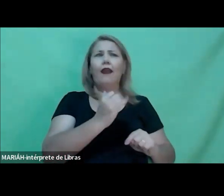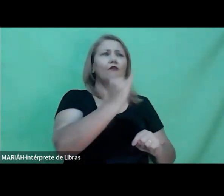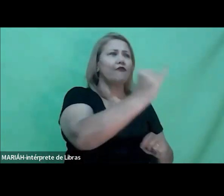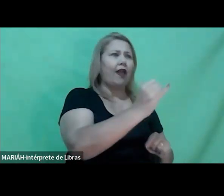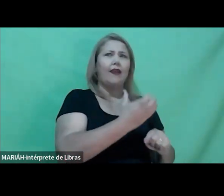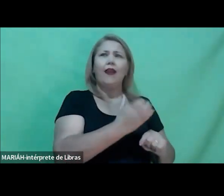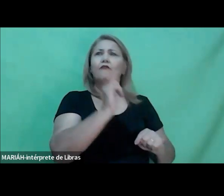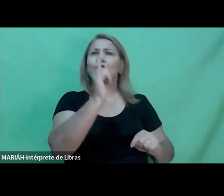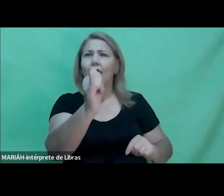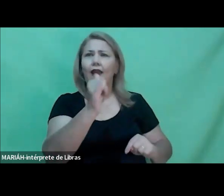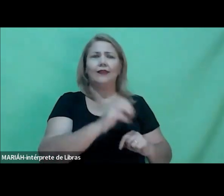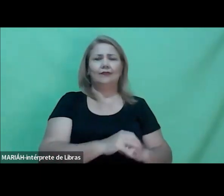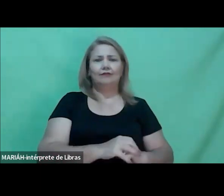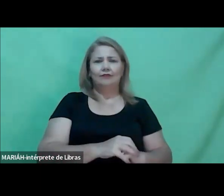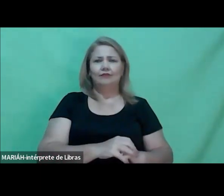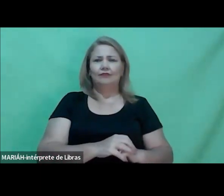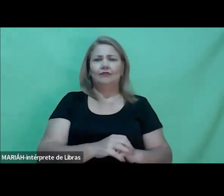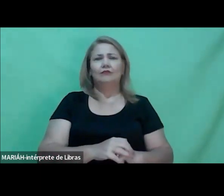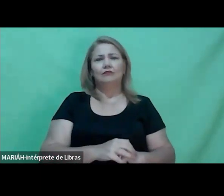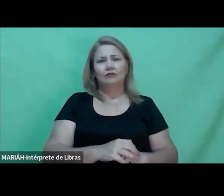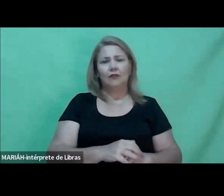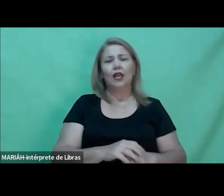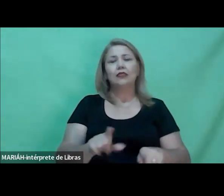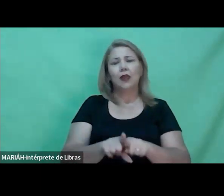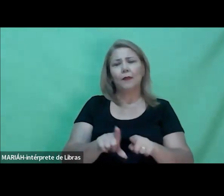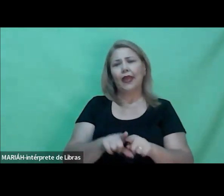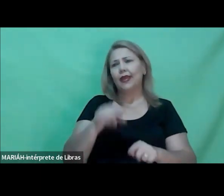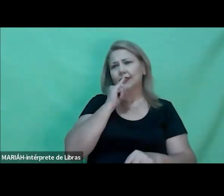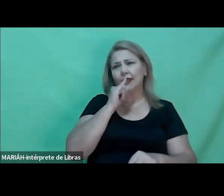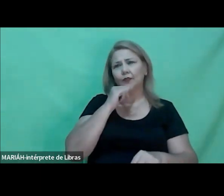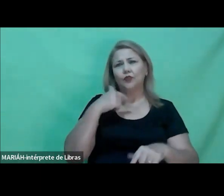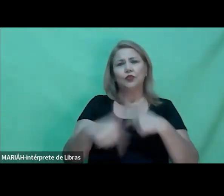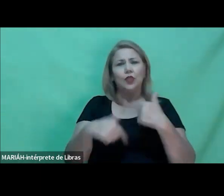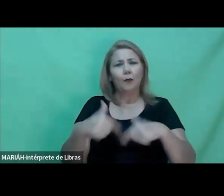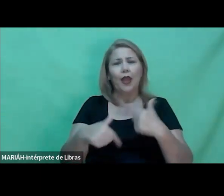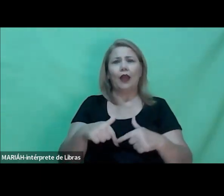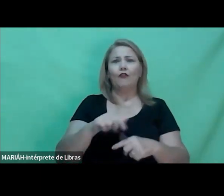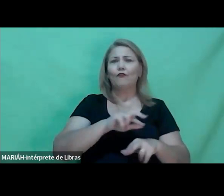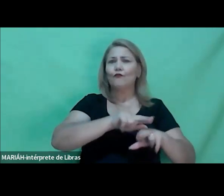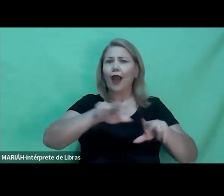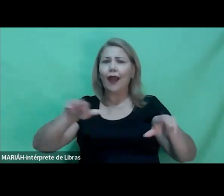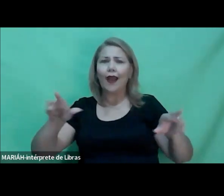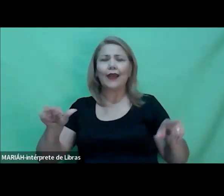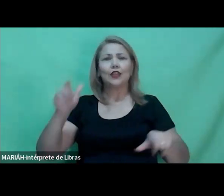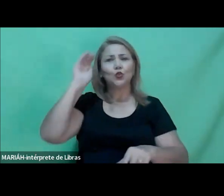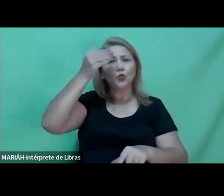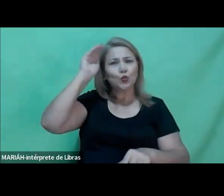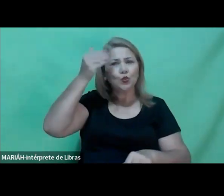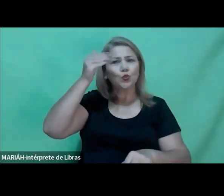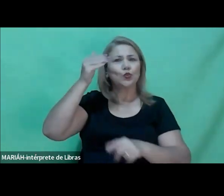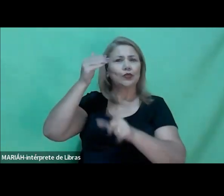cuando eh se hace un servicio con varias personas sordociegas eh al